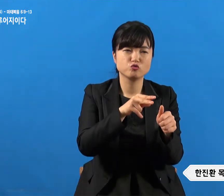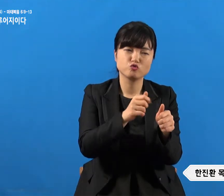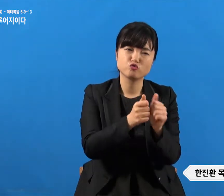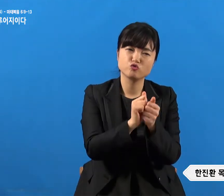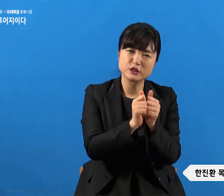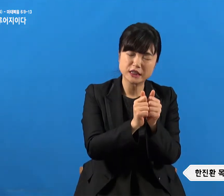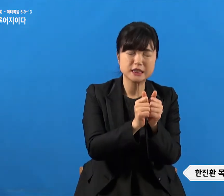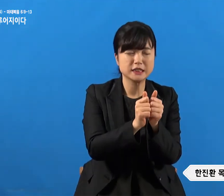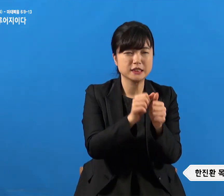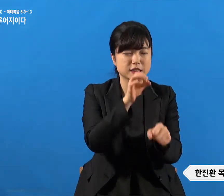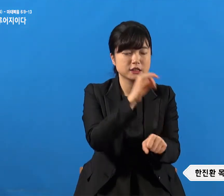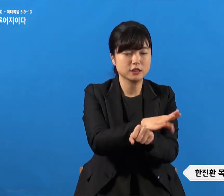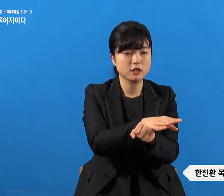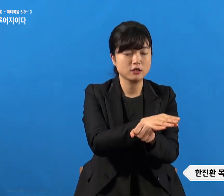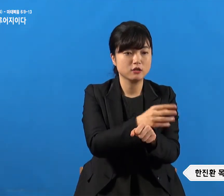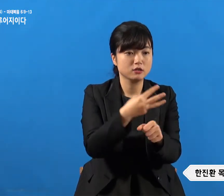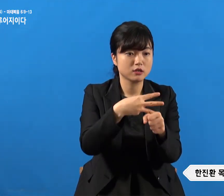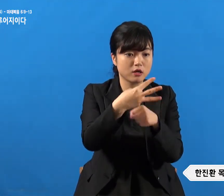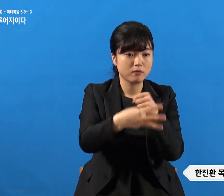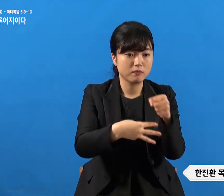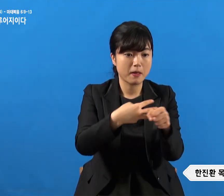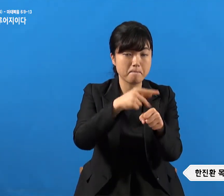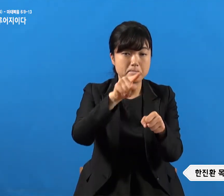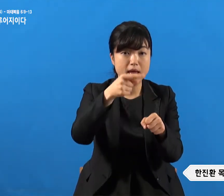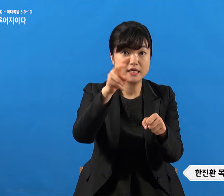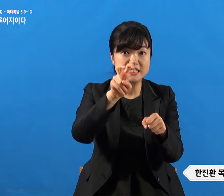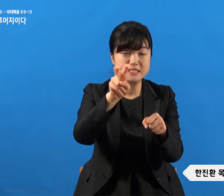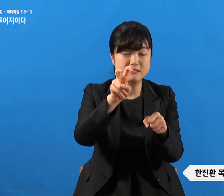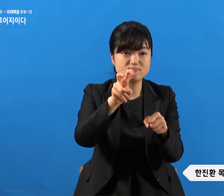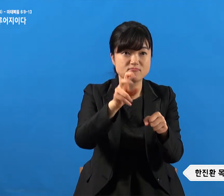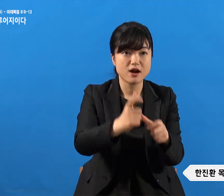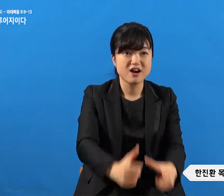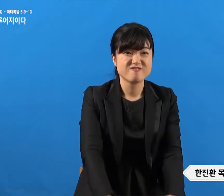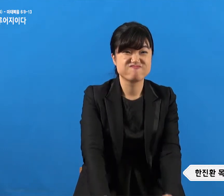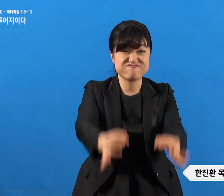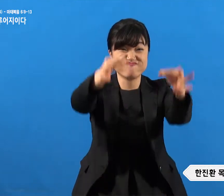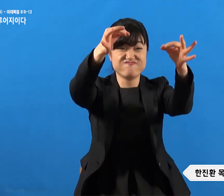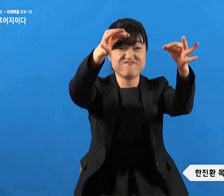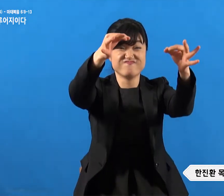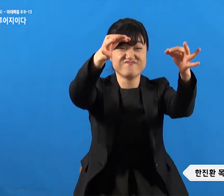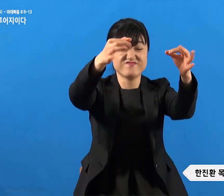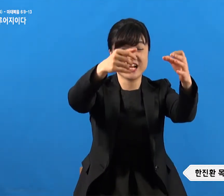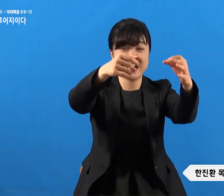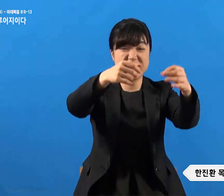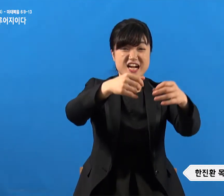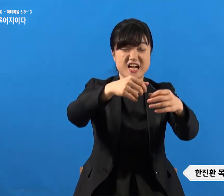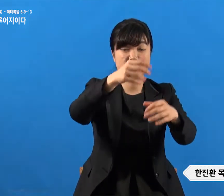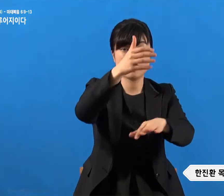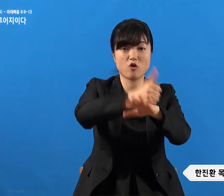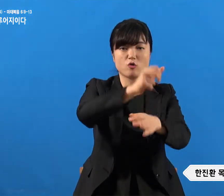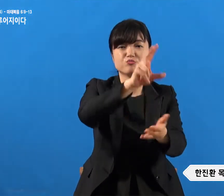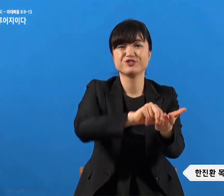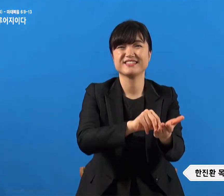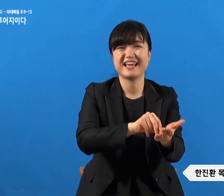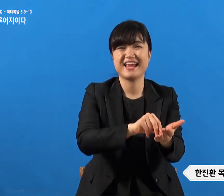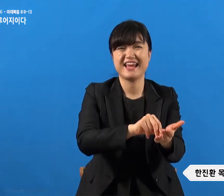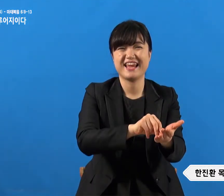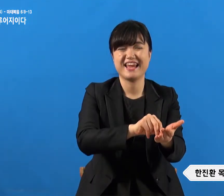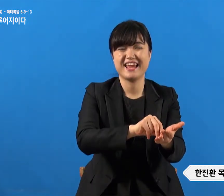한 3년 만에 120억으로 불려서 그래서 아주 문제가 되고